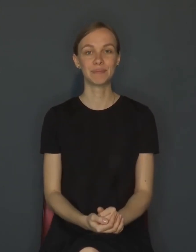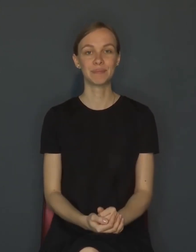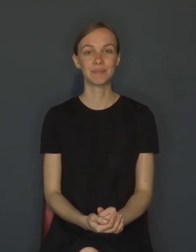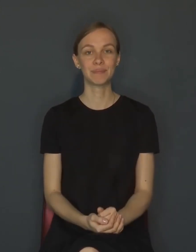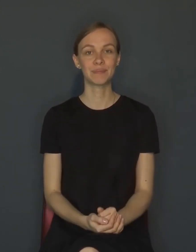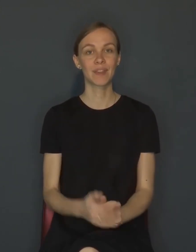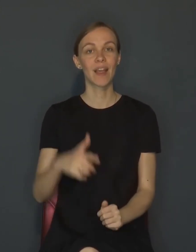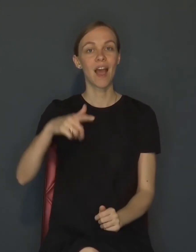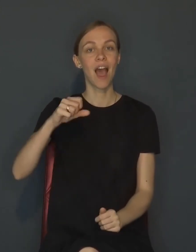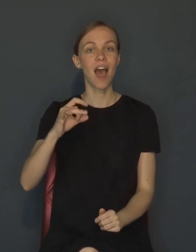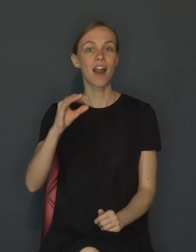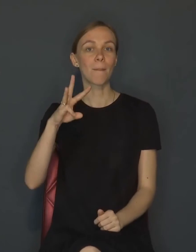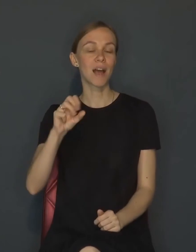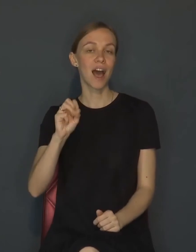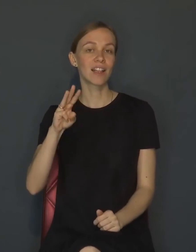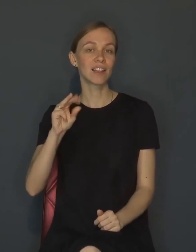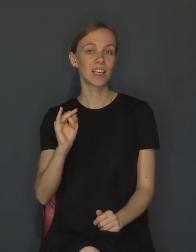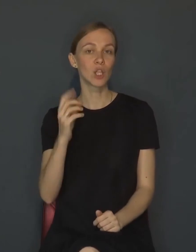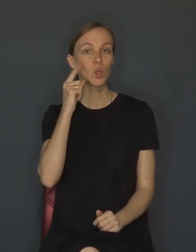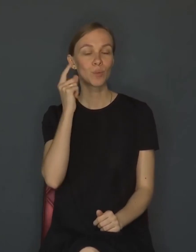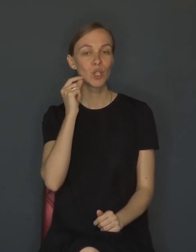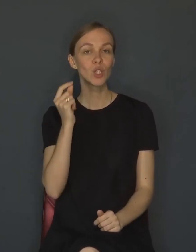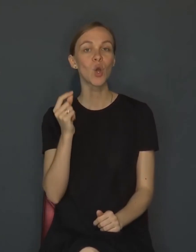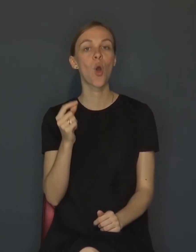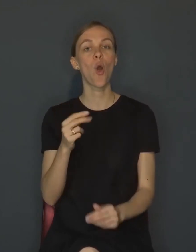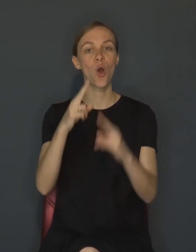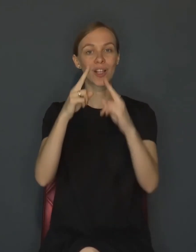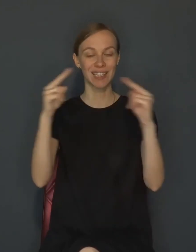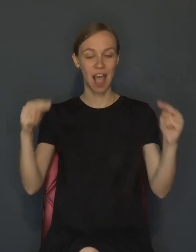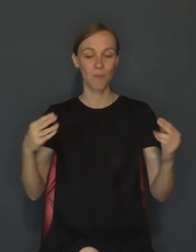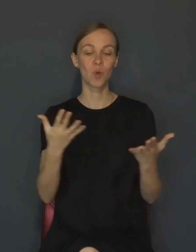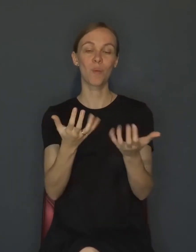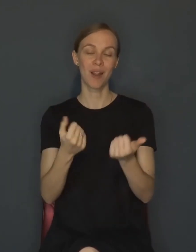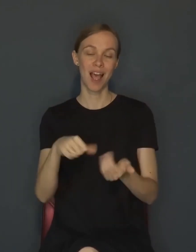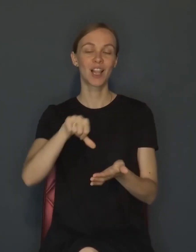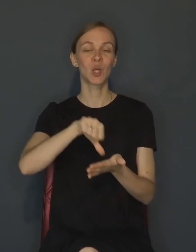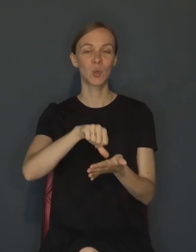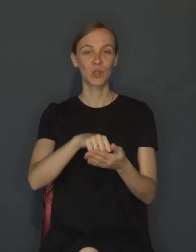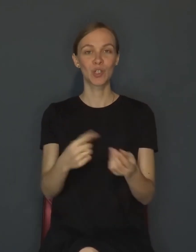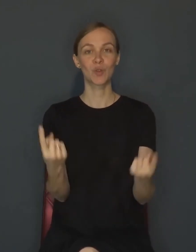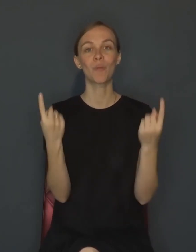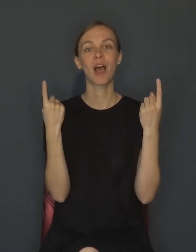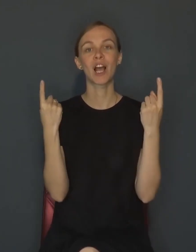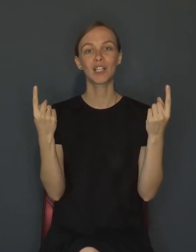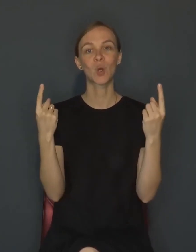Гармати Дубенського замку брали участь у багатьох славних битвах.